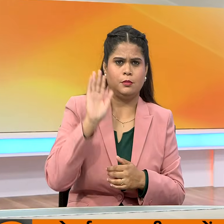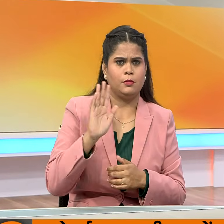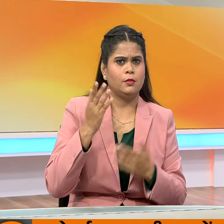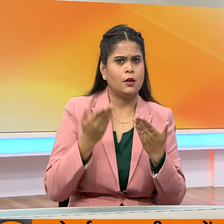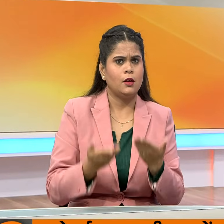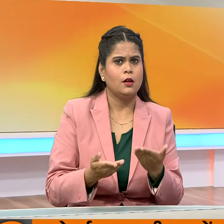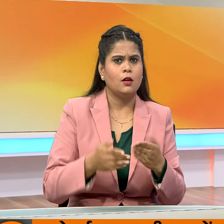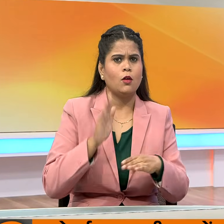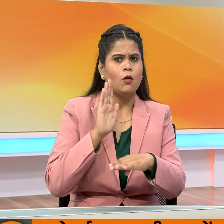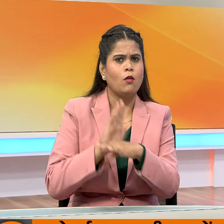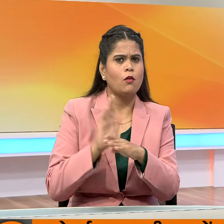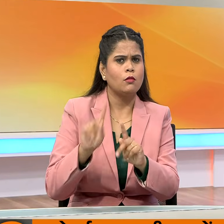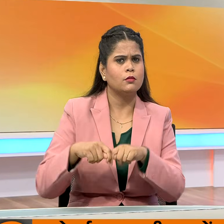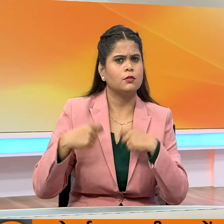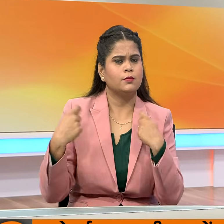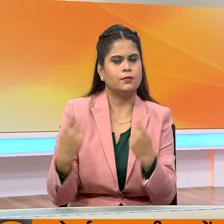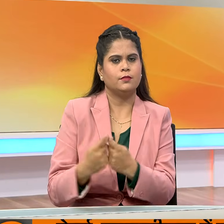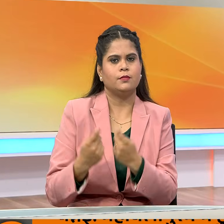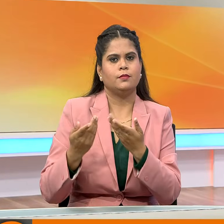कांग्रेस पार्टी ने